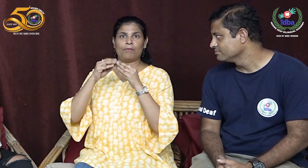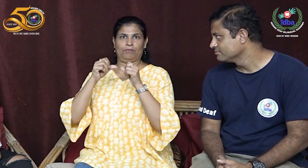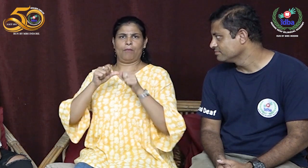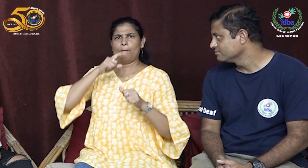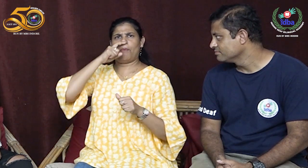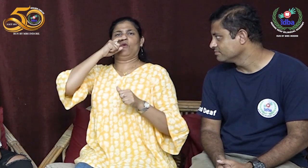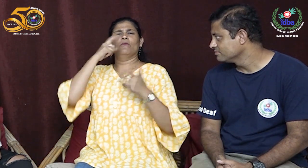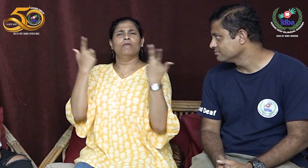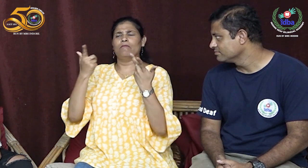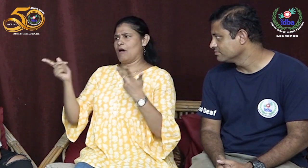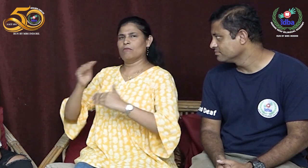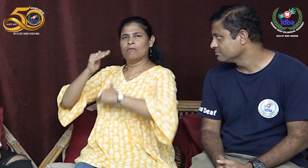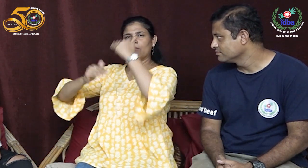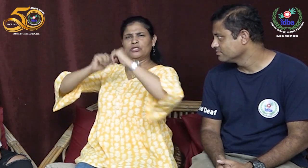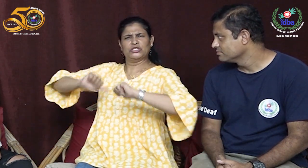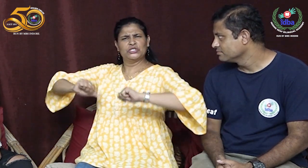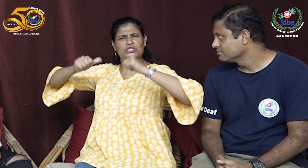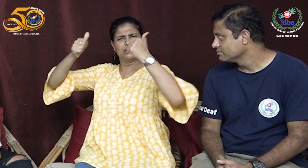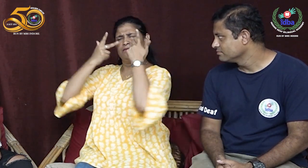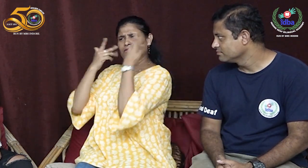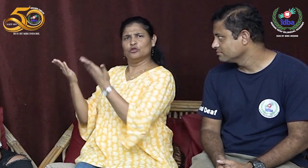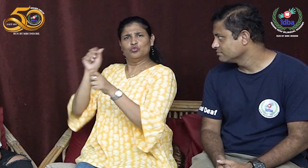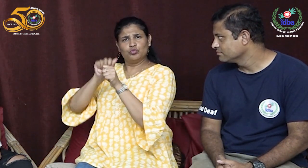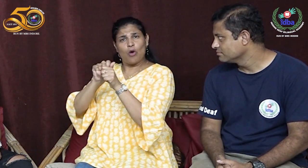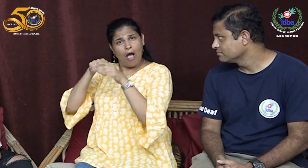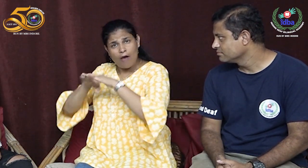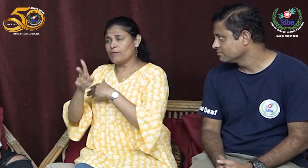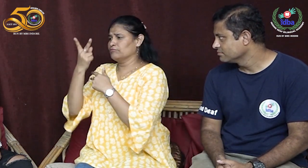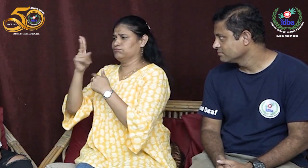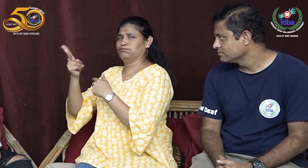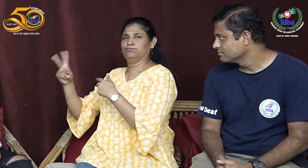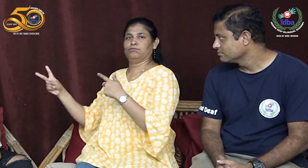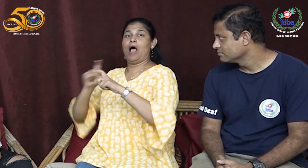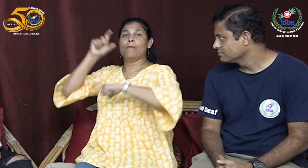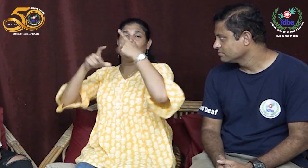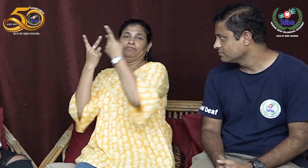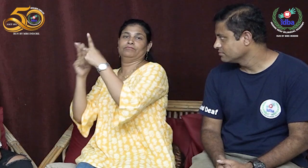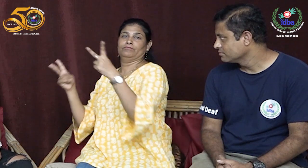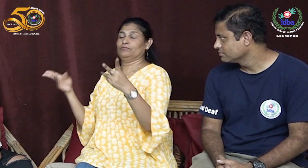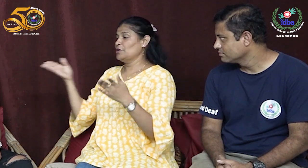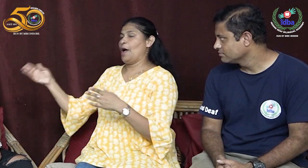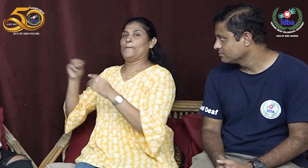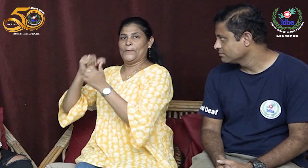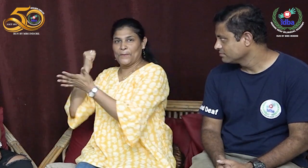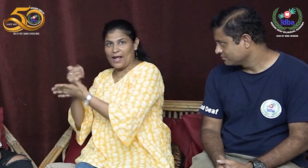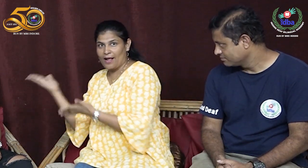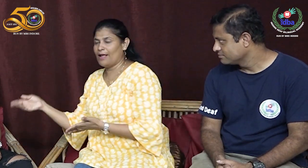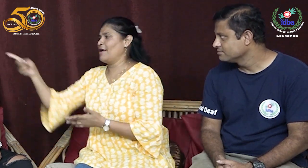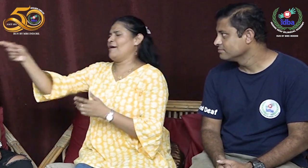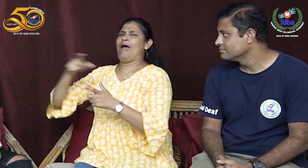यू, आप आए, बहुत प्राउड की बात है ये। बहुत लाइफ में सक्सेस भी पाए, उन्हें जॉब भी कर रहे हैं, और सब अलग अलग कंपनी में, ये बैंक